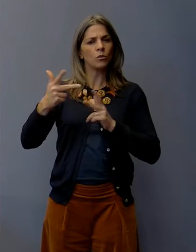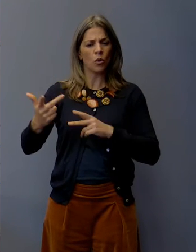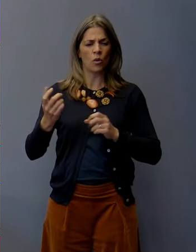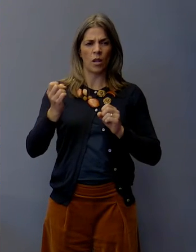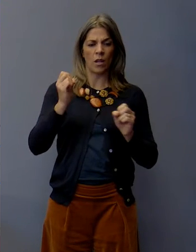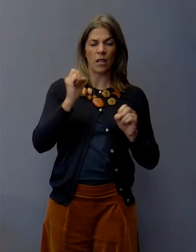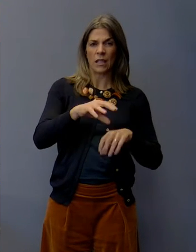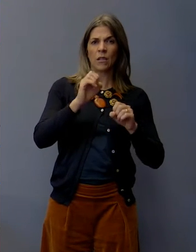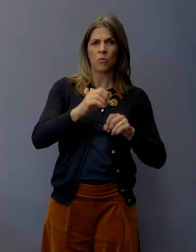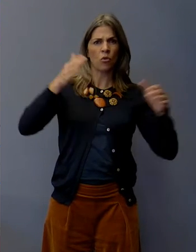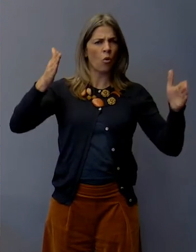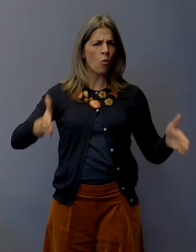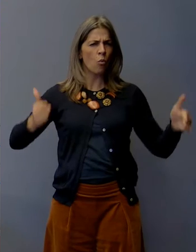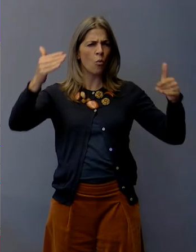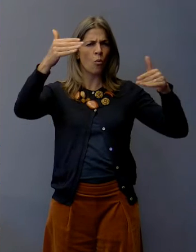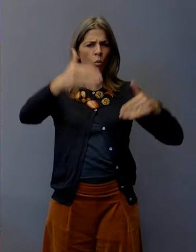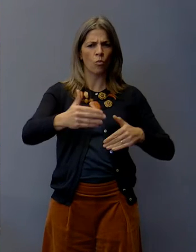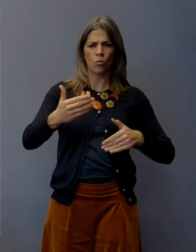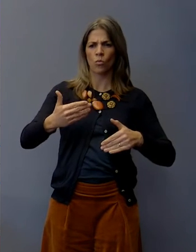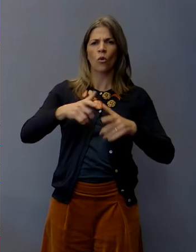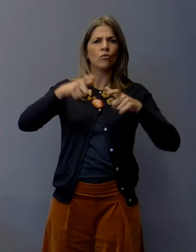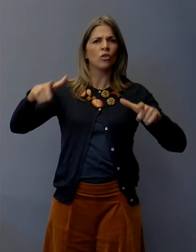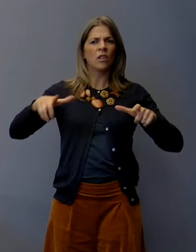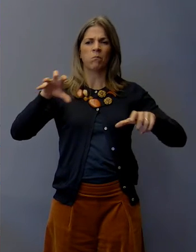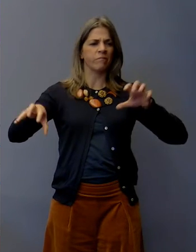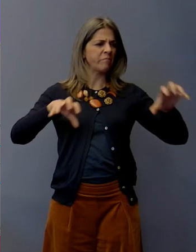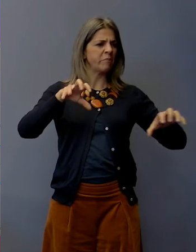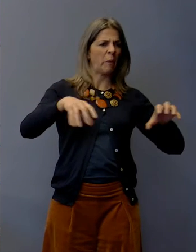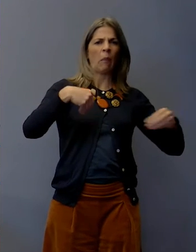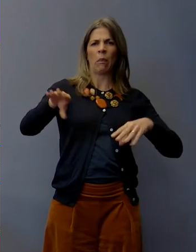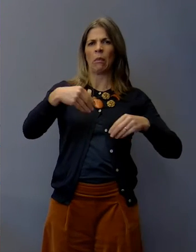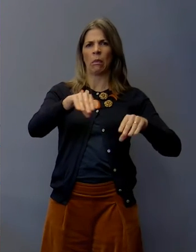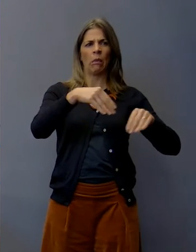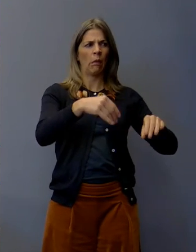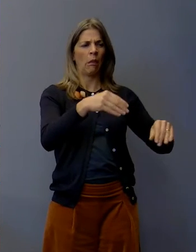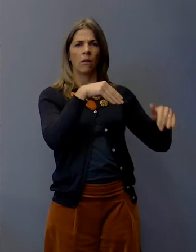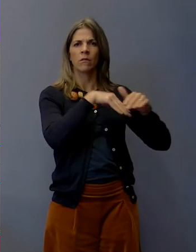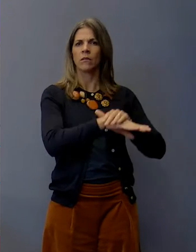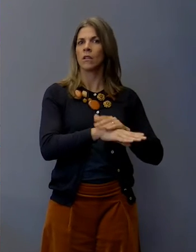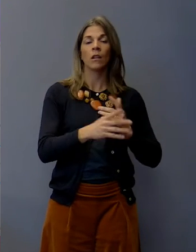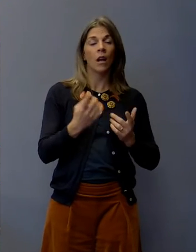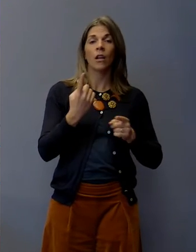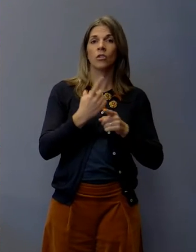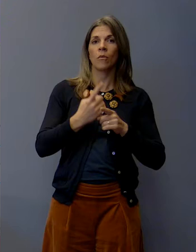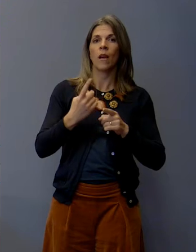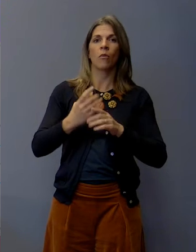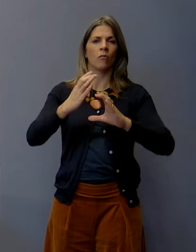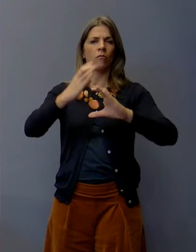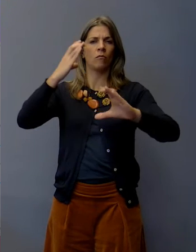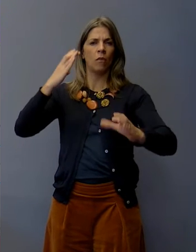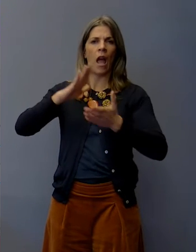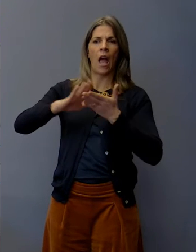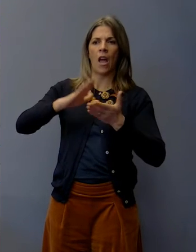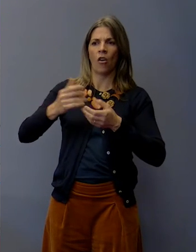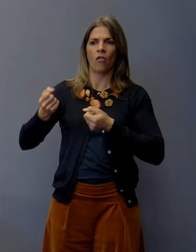in giro per tutta la città è necessario anche qui da un colpo di reni non basta solo affidarci alle cova anche importante ma non è sufficiente